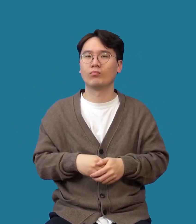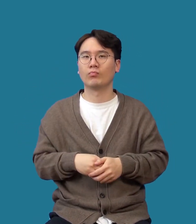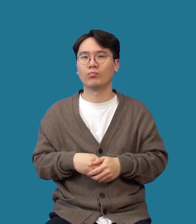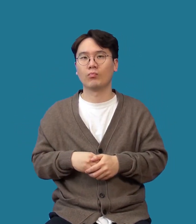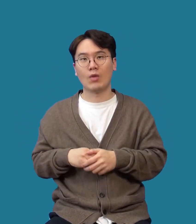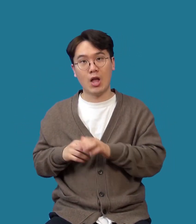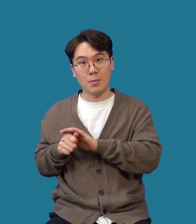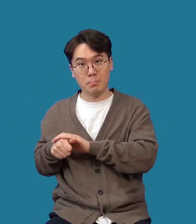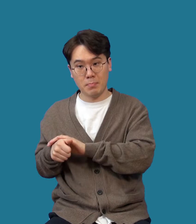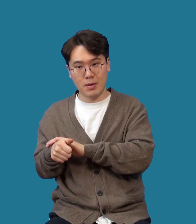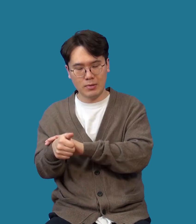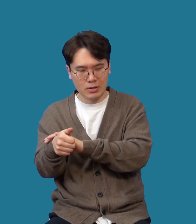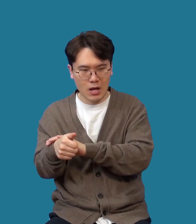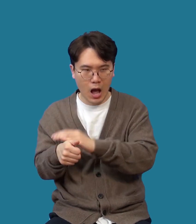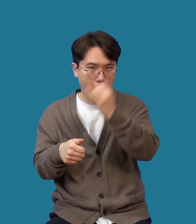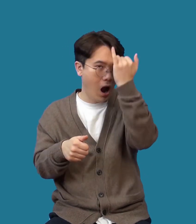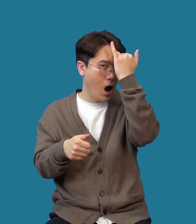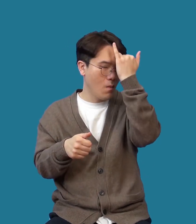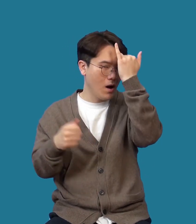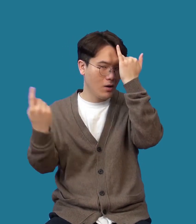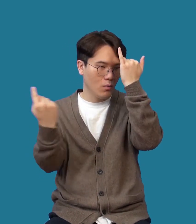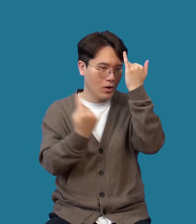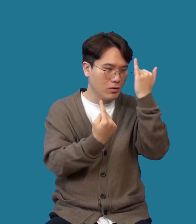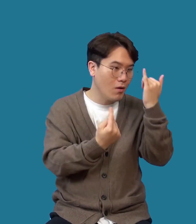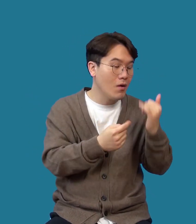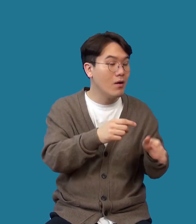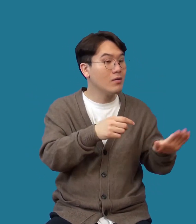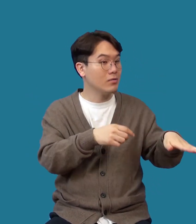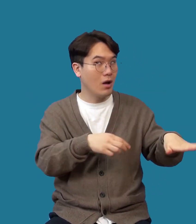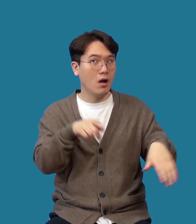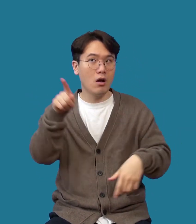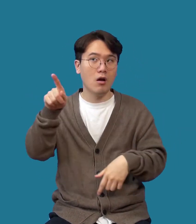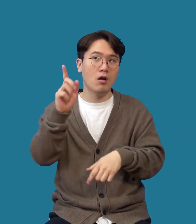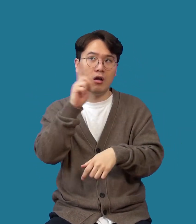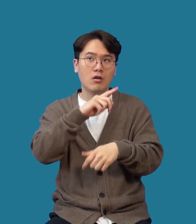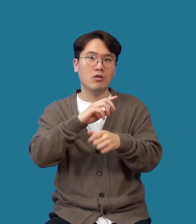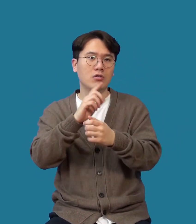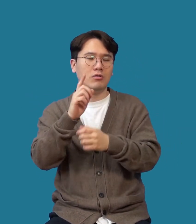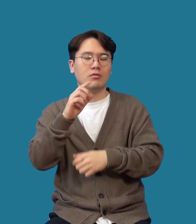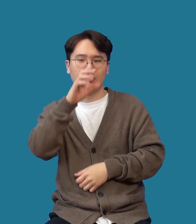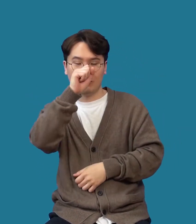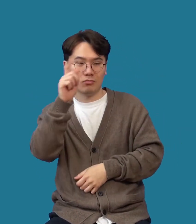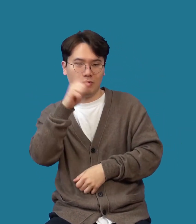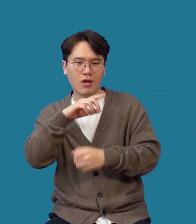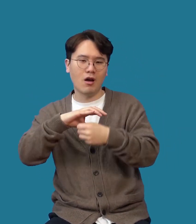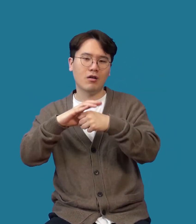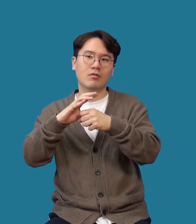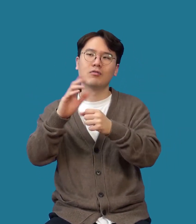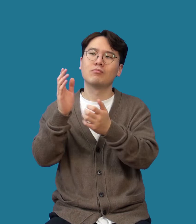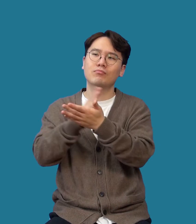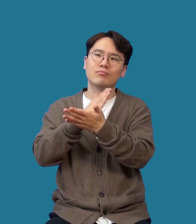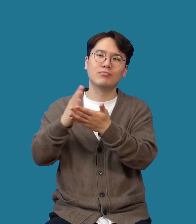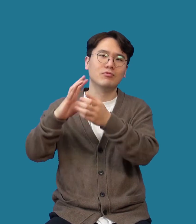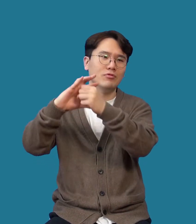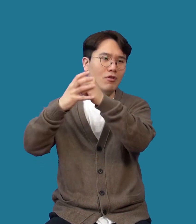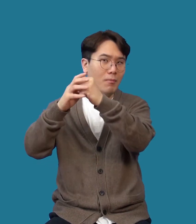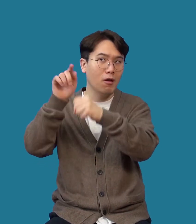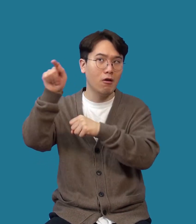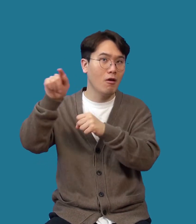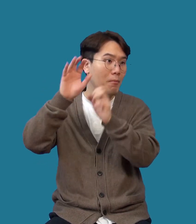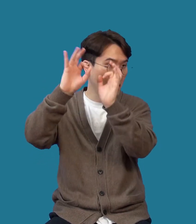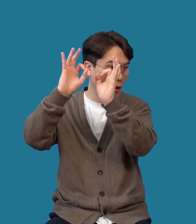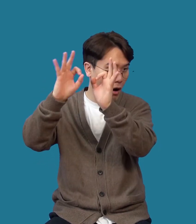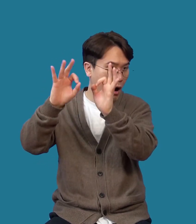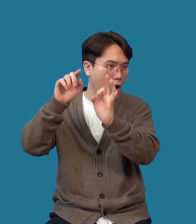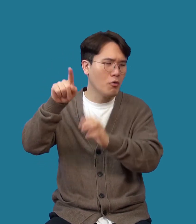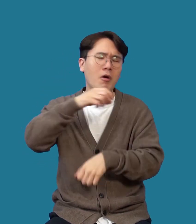뱀이 하와에게 다가와서 선악과를 흔들면서 이거 봐라, 얼마나 보기도 좋고 탐스럽고 먹음직스럽고,